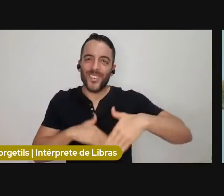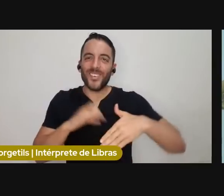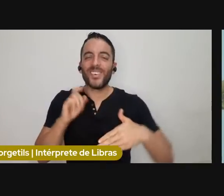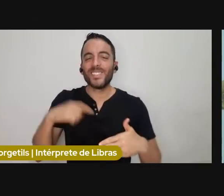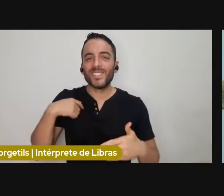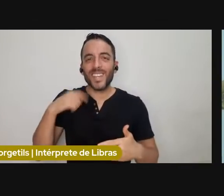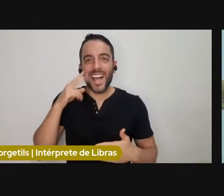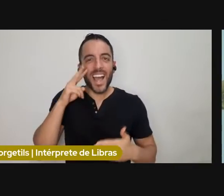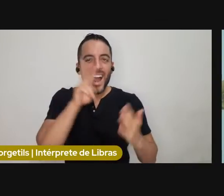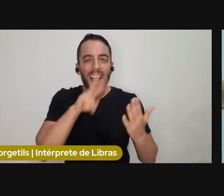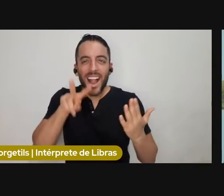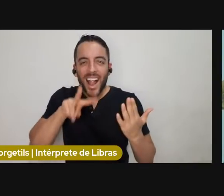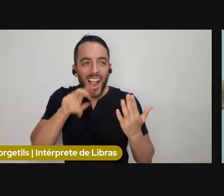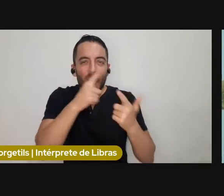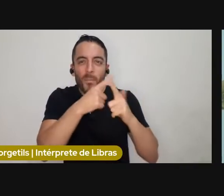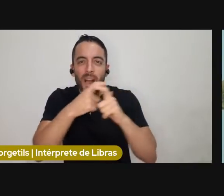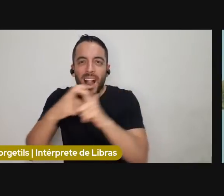vista.